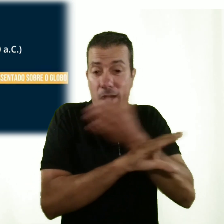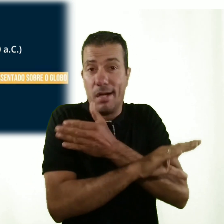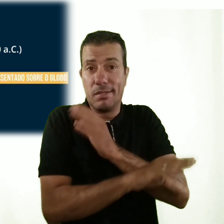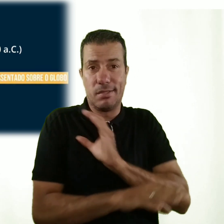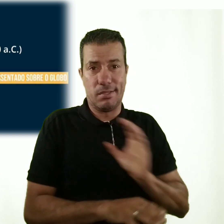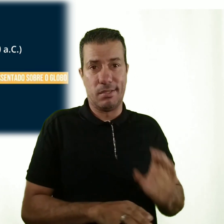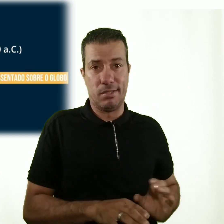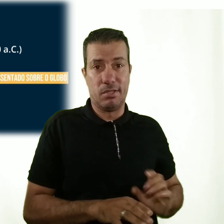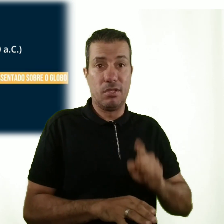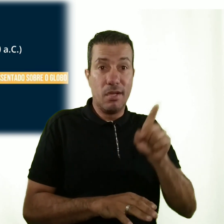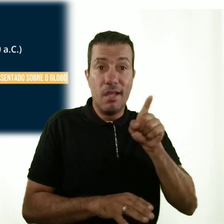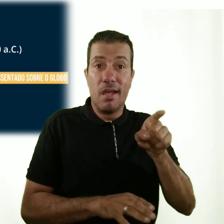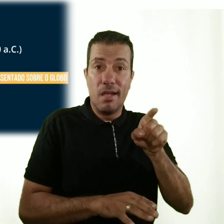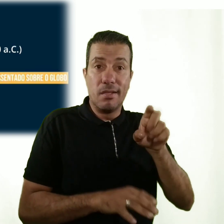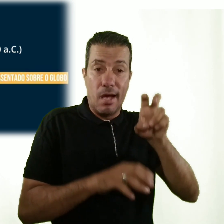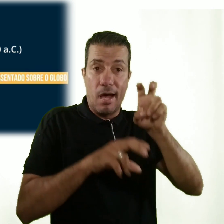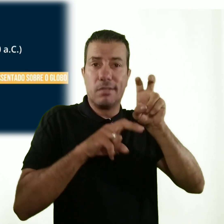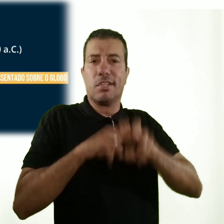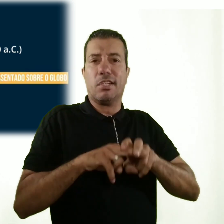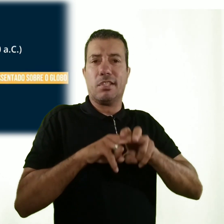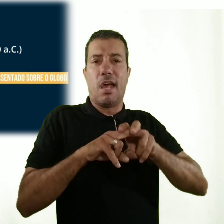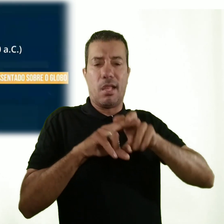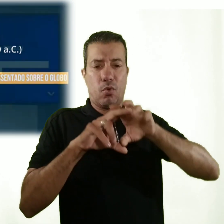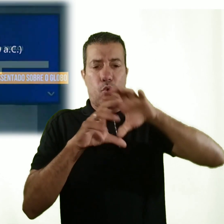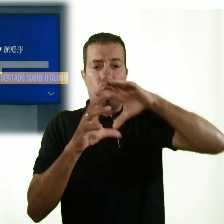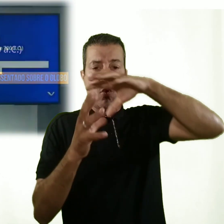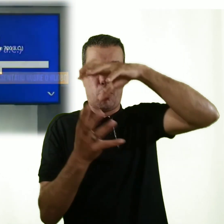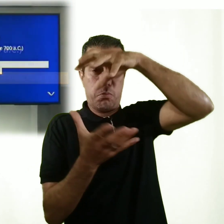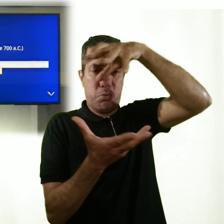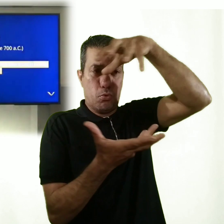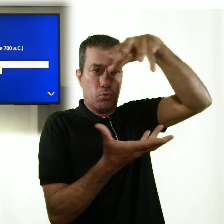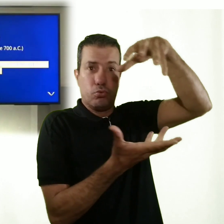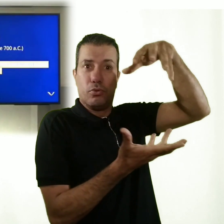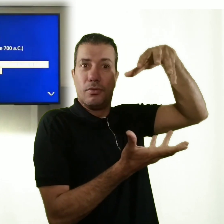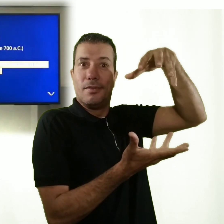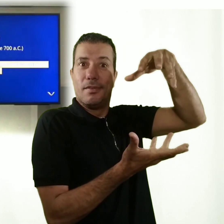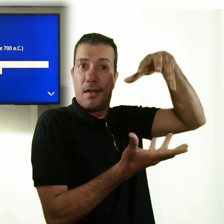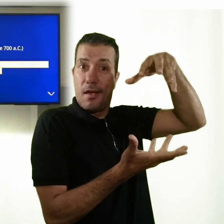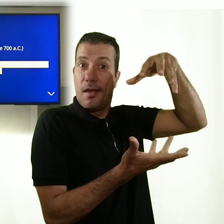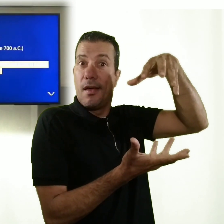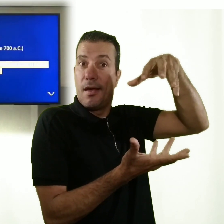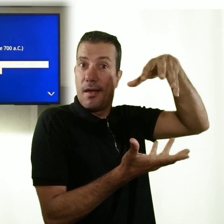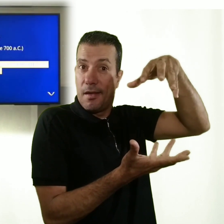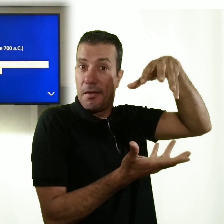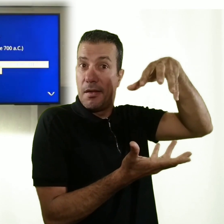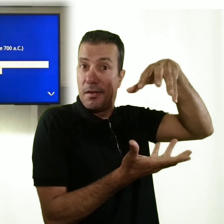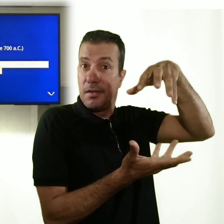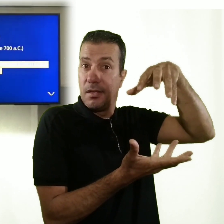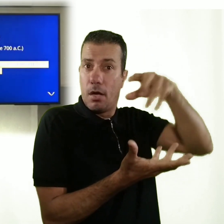Ele é o que está sentado sobre o globo da terra. Gente, presta atenção nisso aqui.